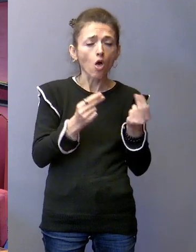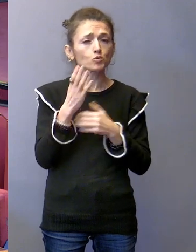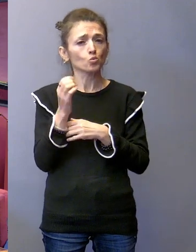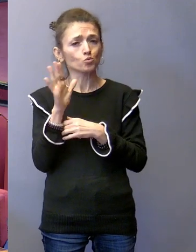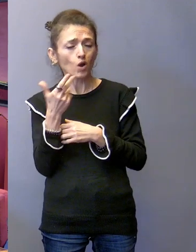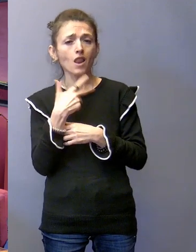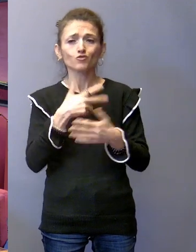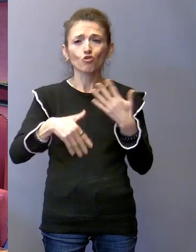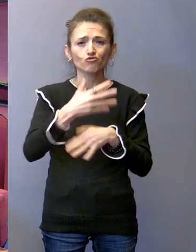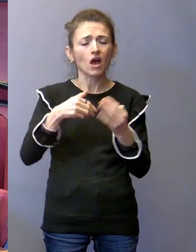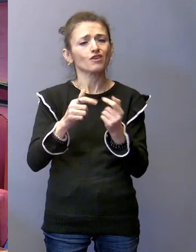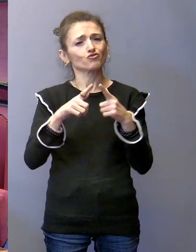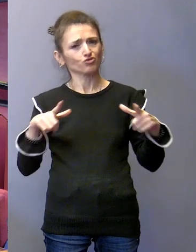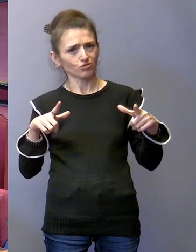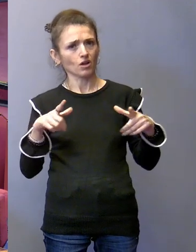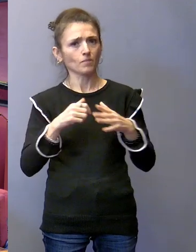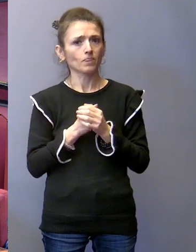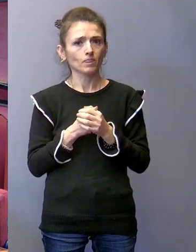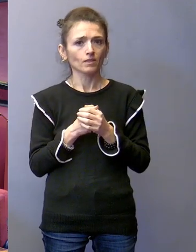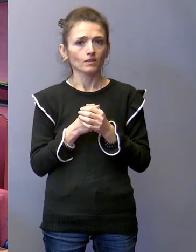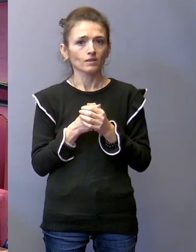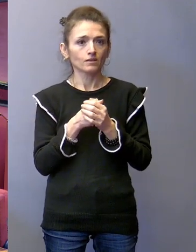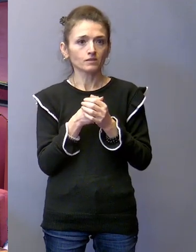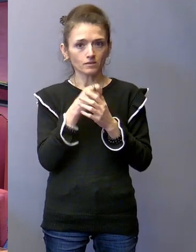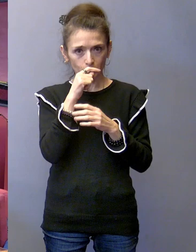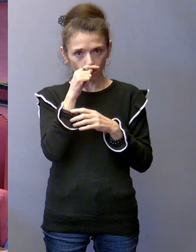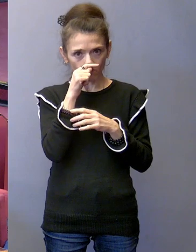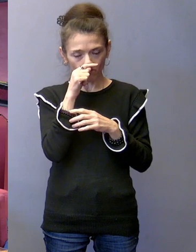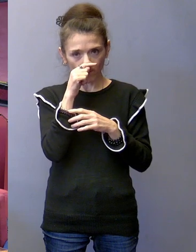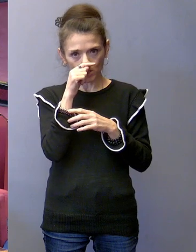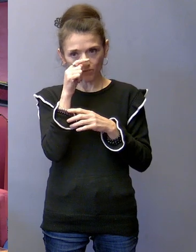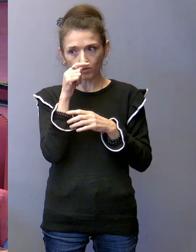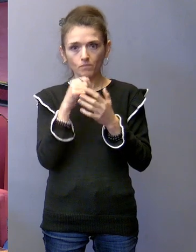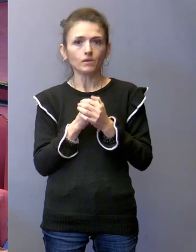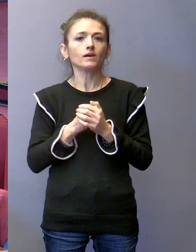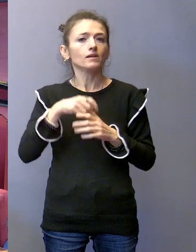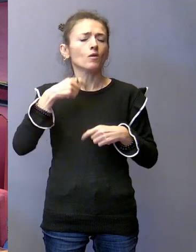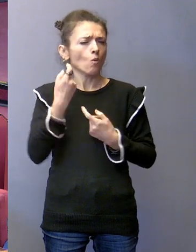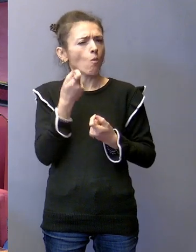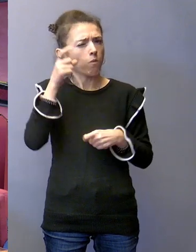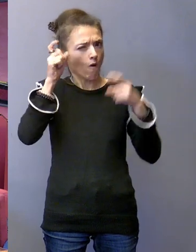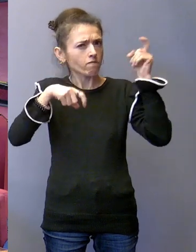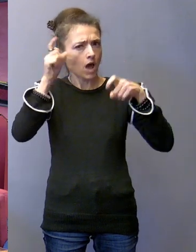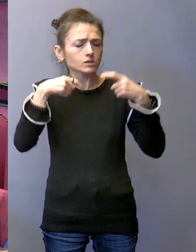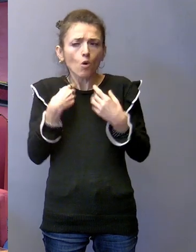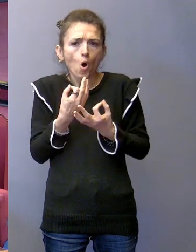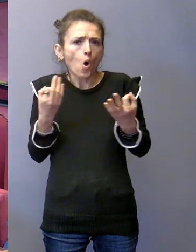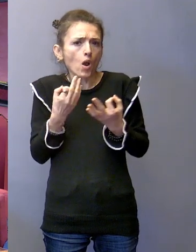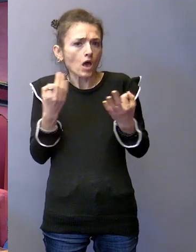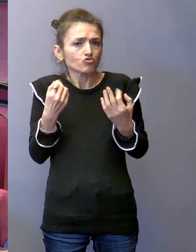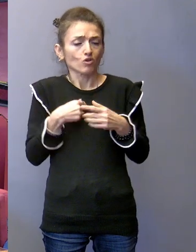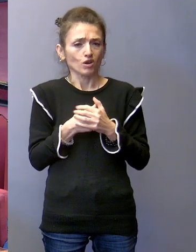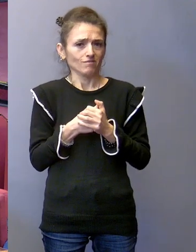però cioè un po' faticoso non so che ho ragione Di solito ti ho sempre ho sempre ragione però a questa volta ancora di